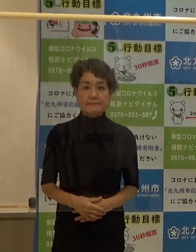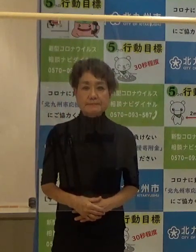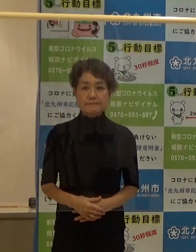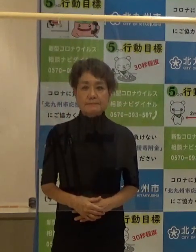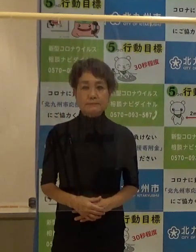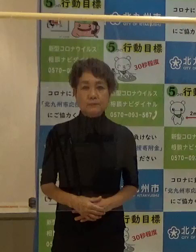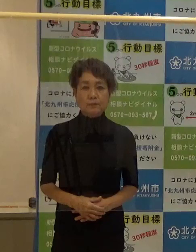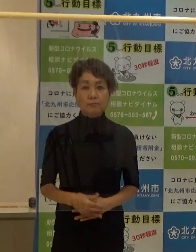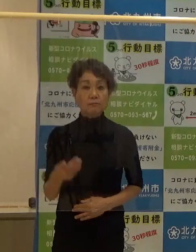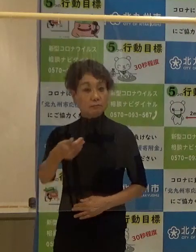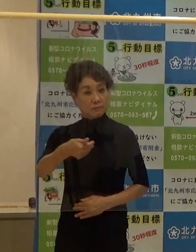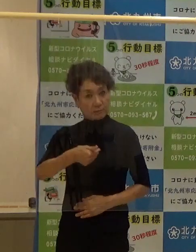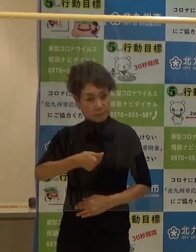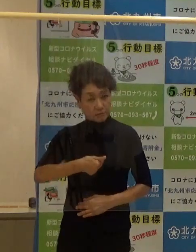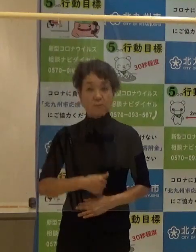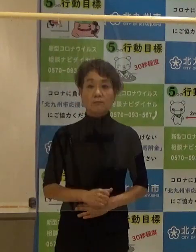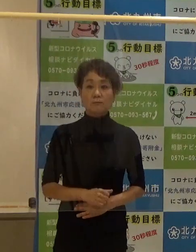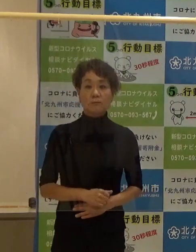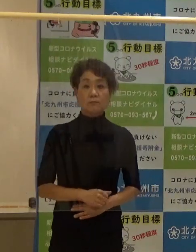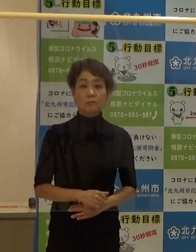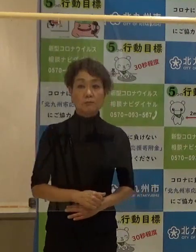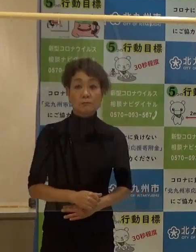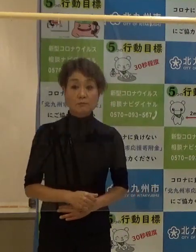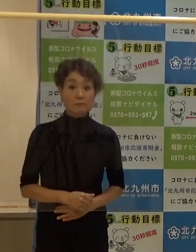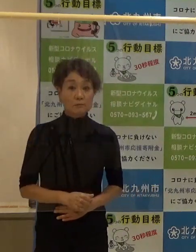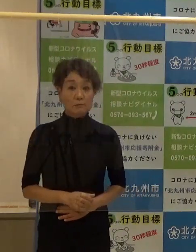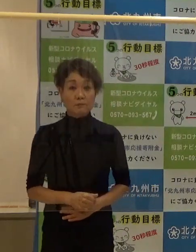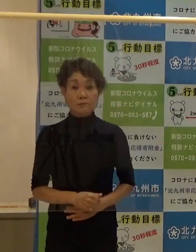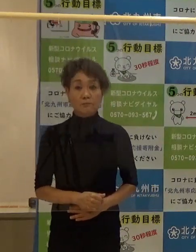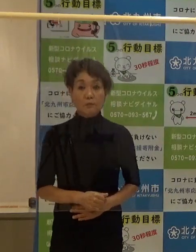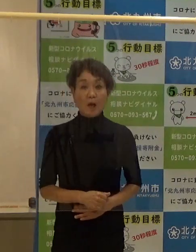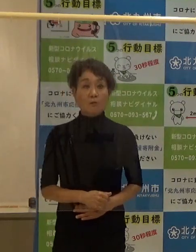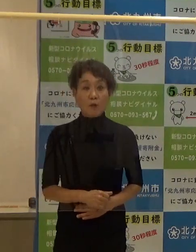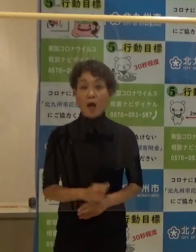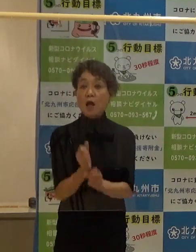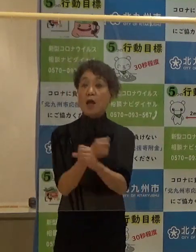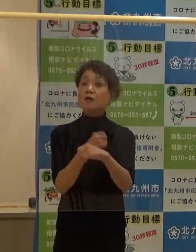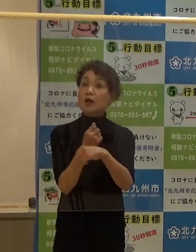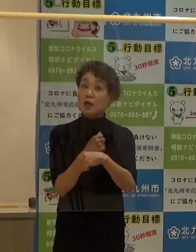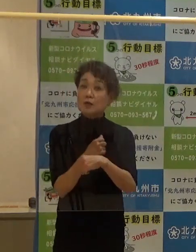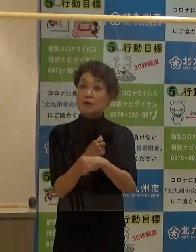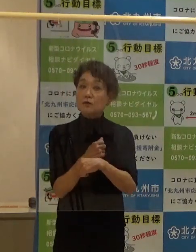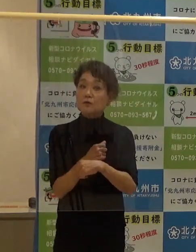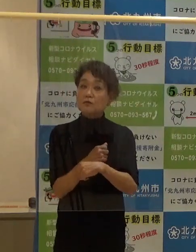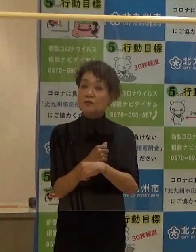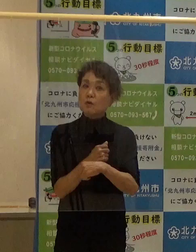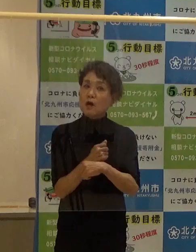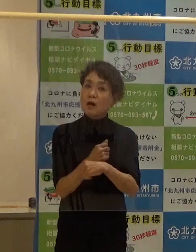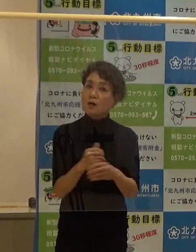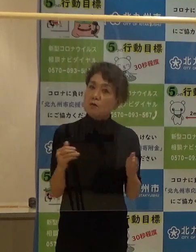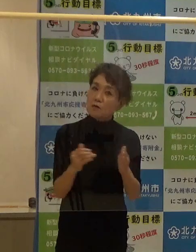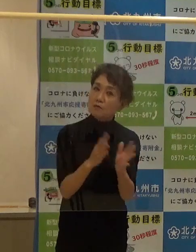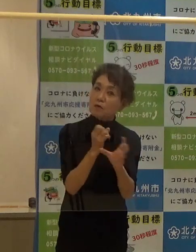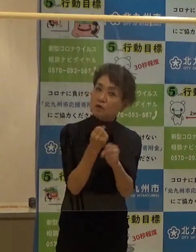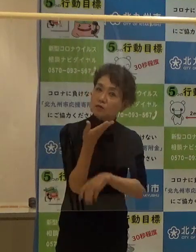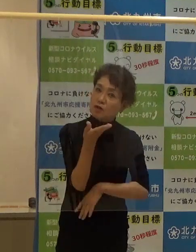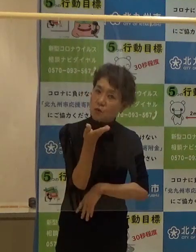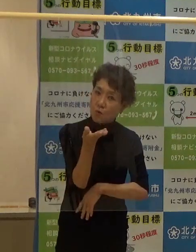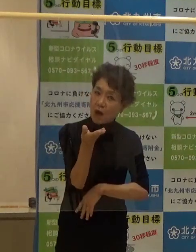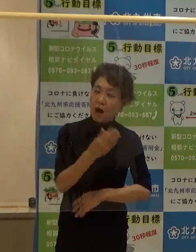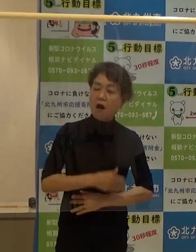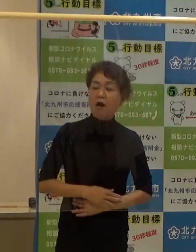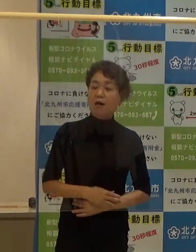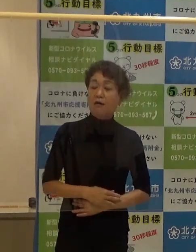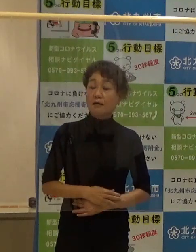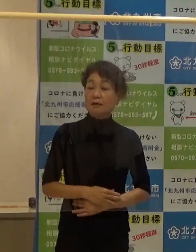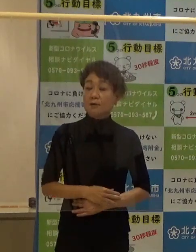ちなみに研究はいつ頃まで続けられて、研究はいつ頃まで続けられて、だいたいそのいつ頃には結論出したいな